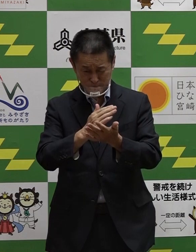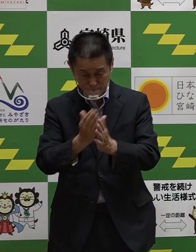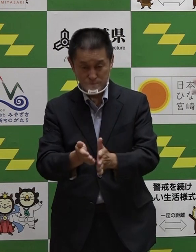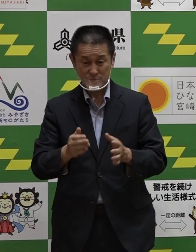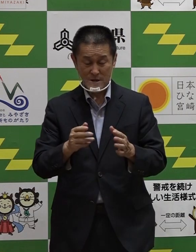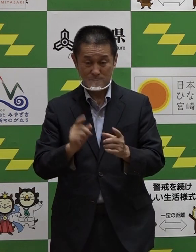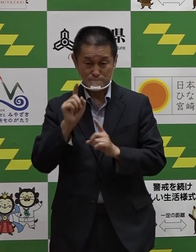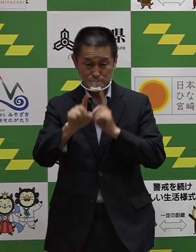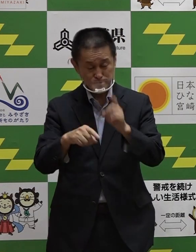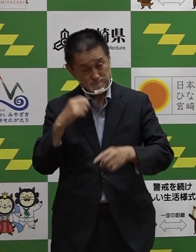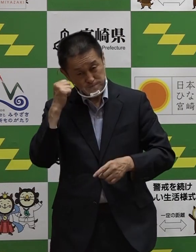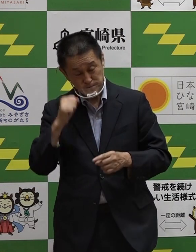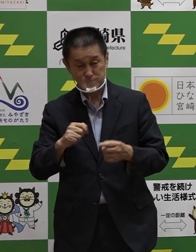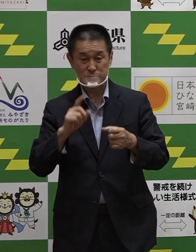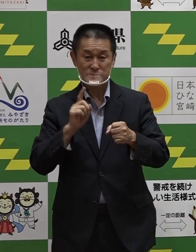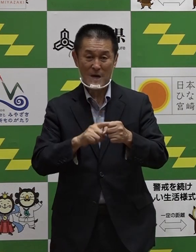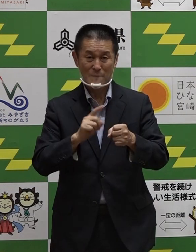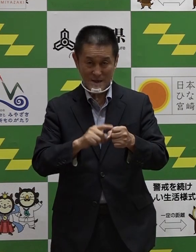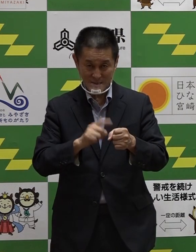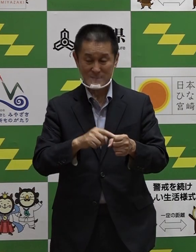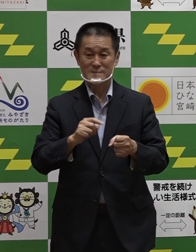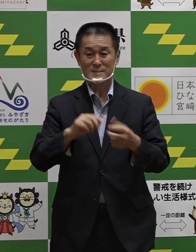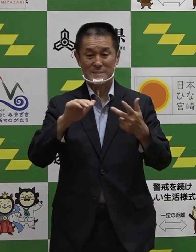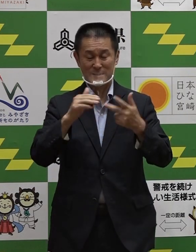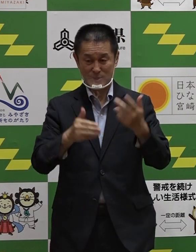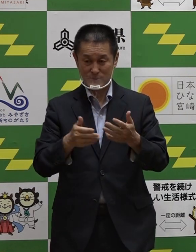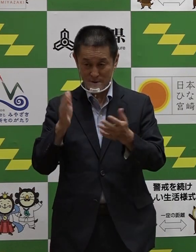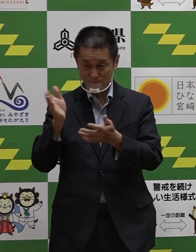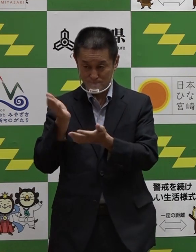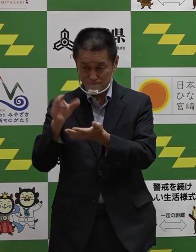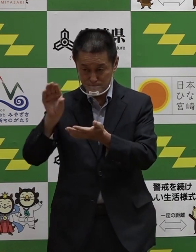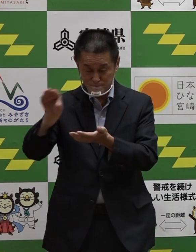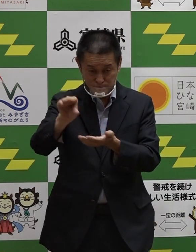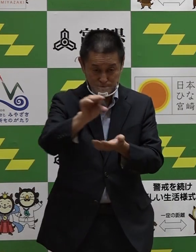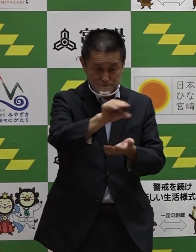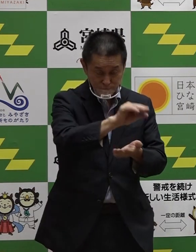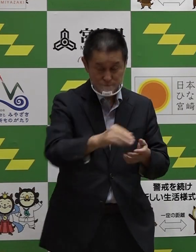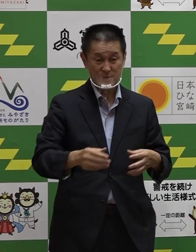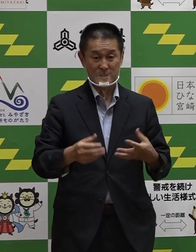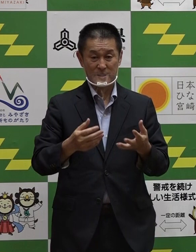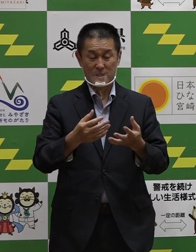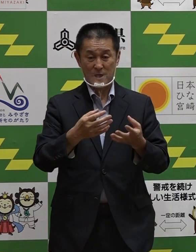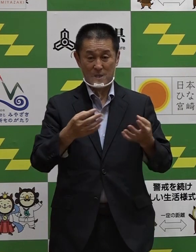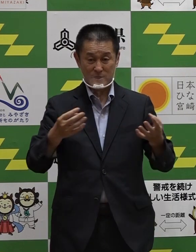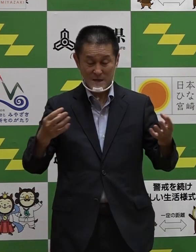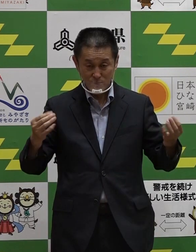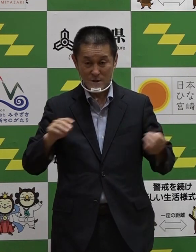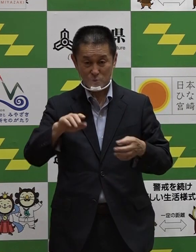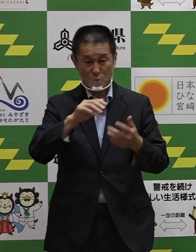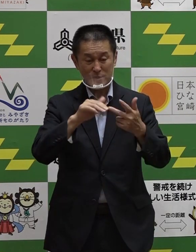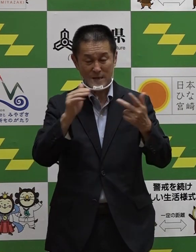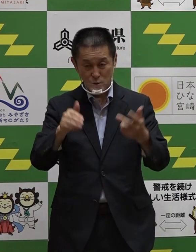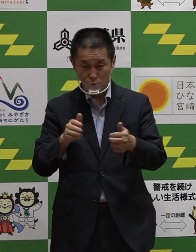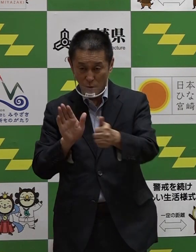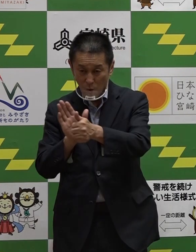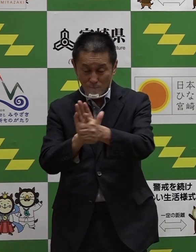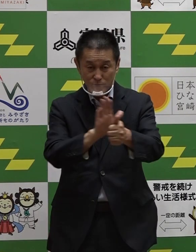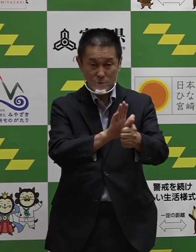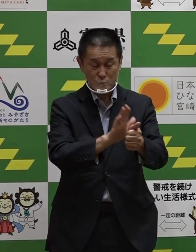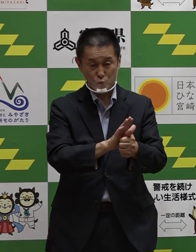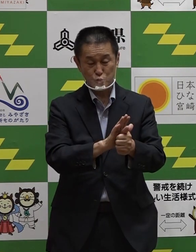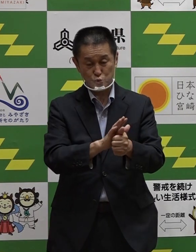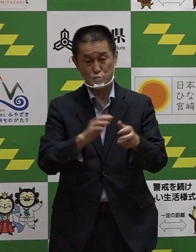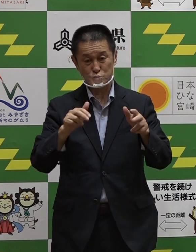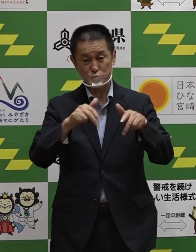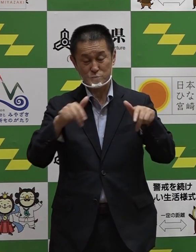ためにそれぞれの施設にクーポンを配布するということで、その多く手を挙げていただいた施設をサポートする、まあ、そういう仕組み